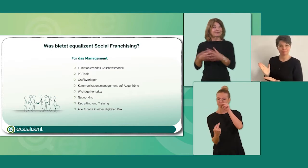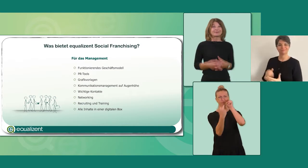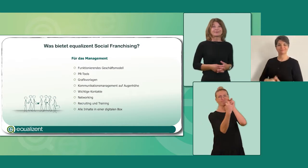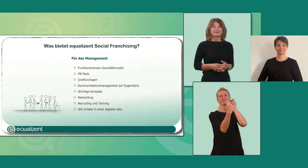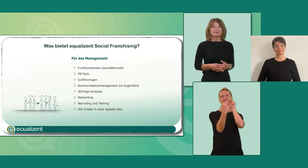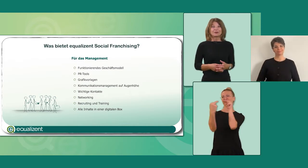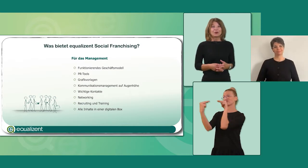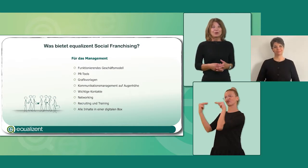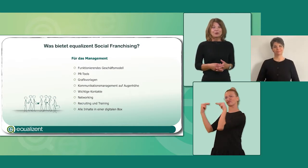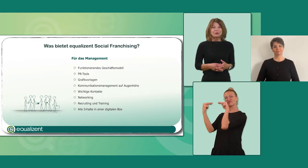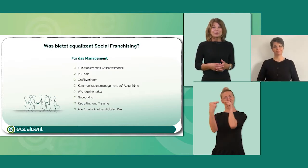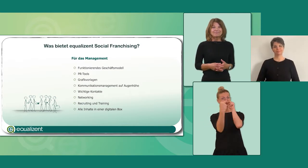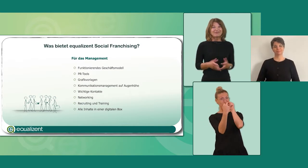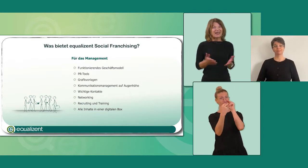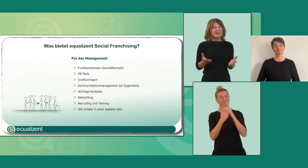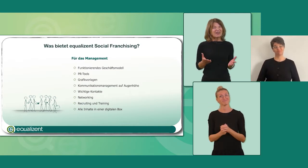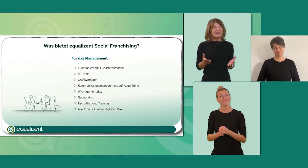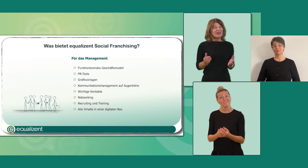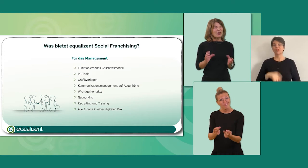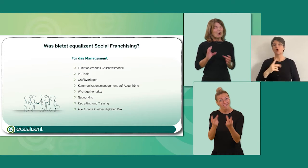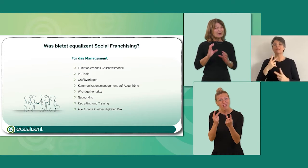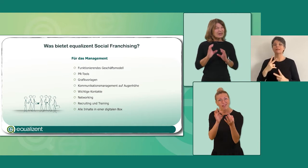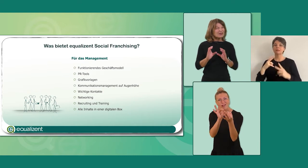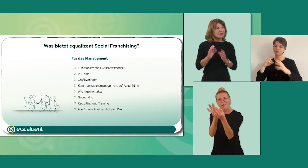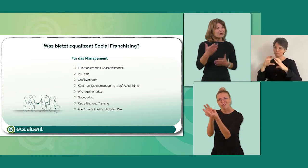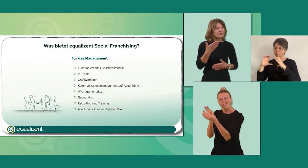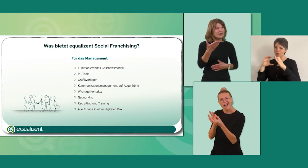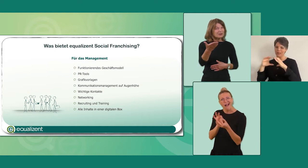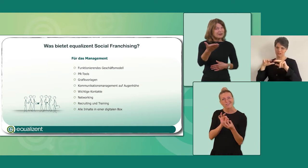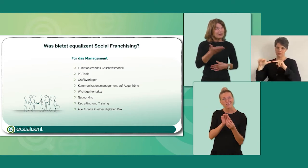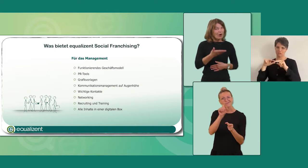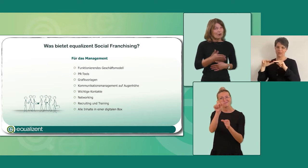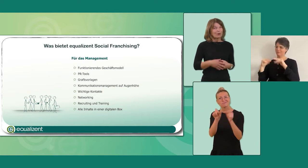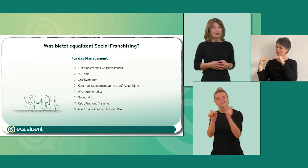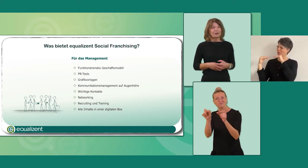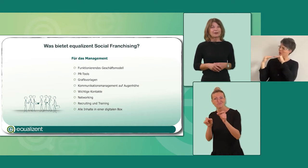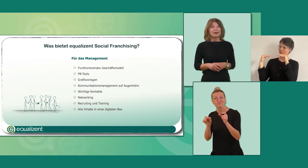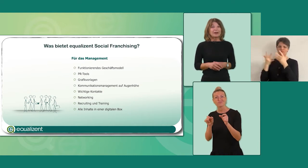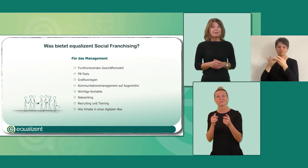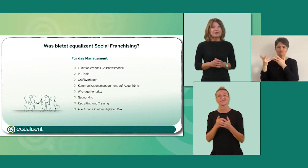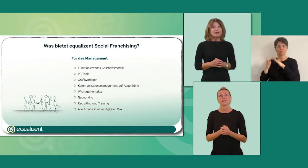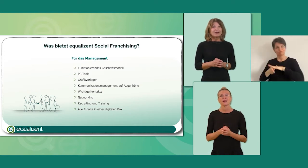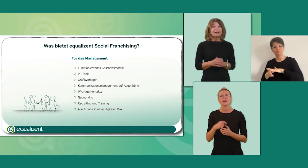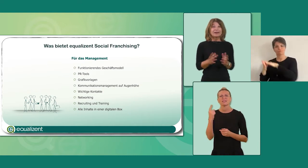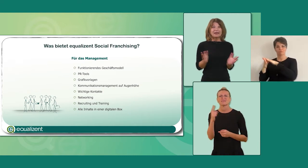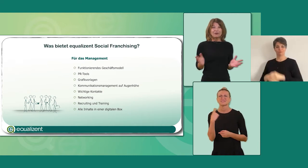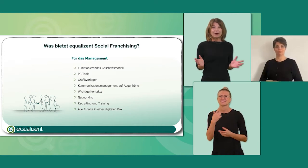hier. Und ganz wichtig, Kommunikationsmanagement auf Augenhöhe